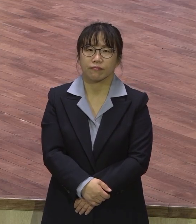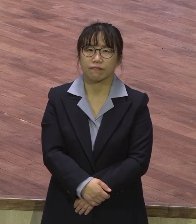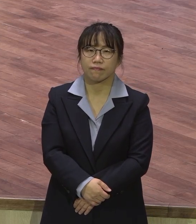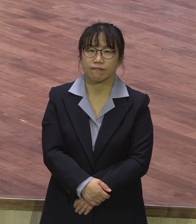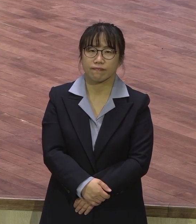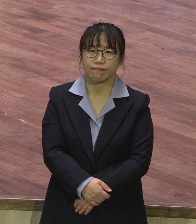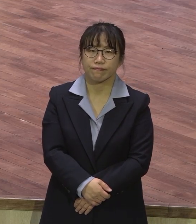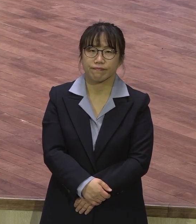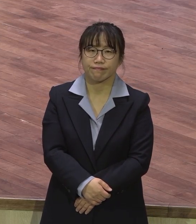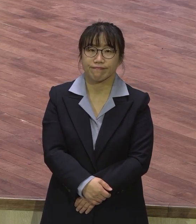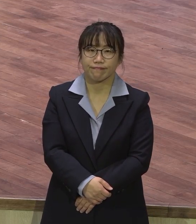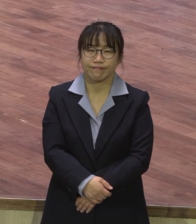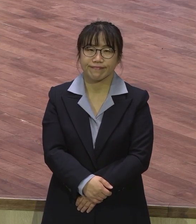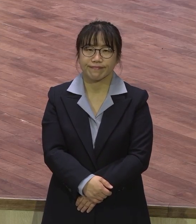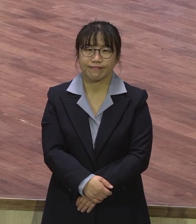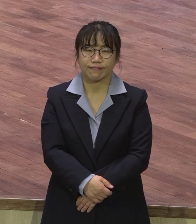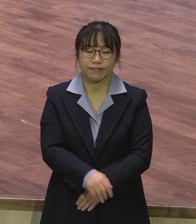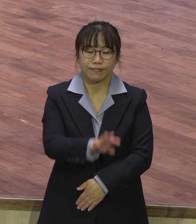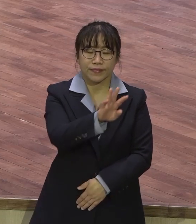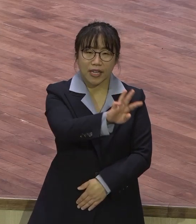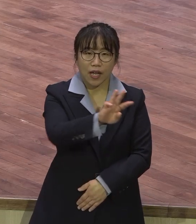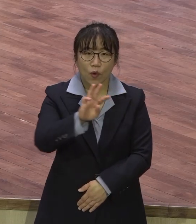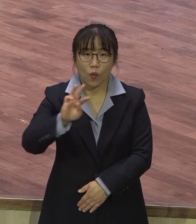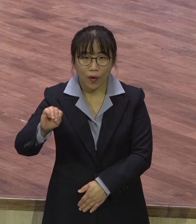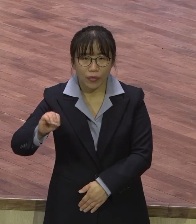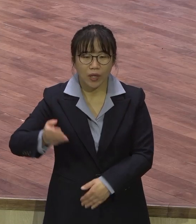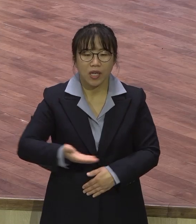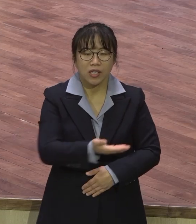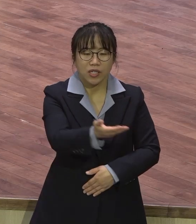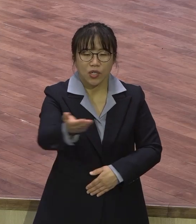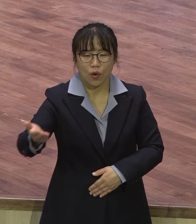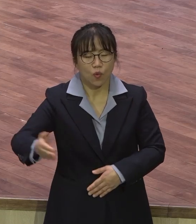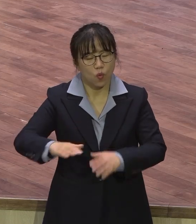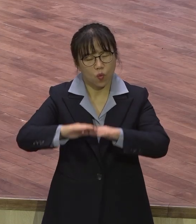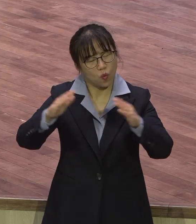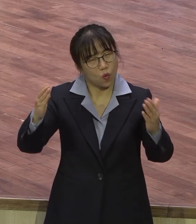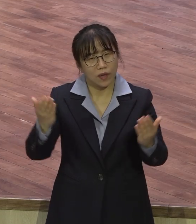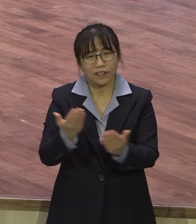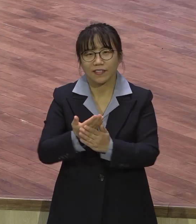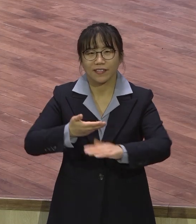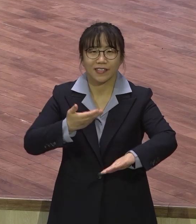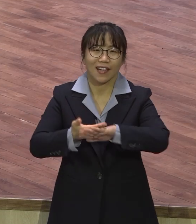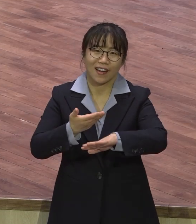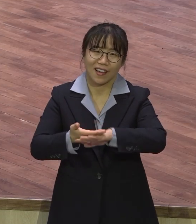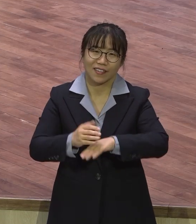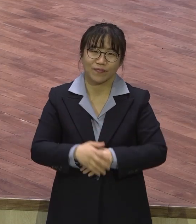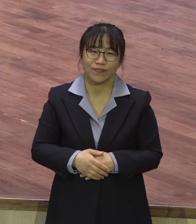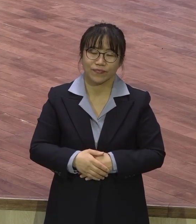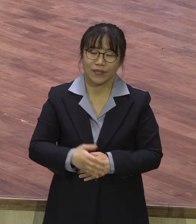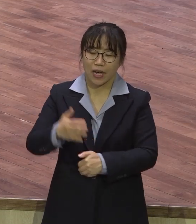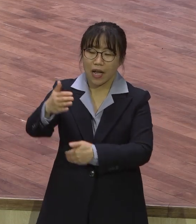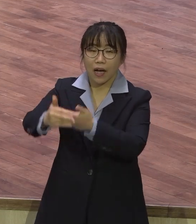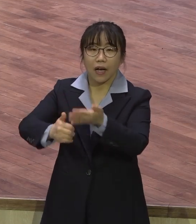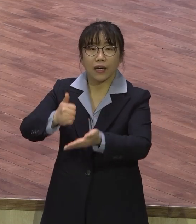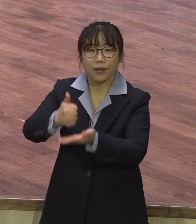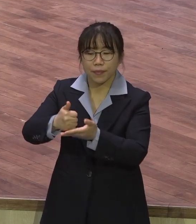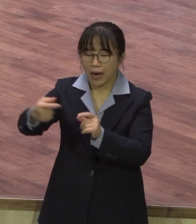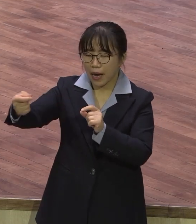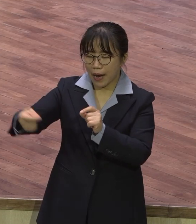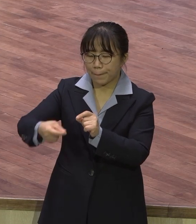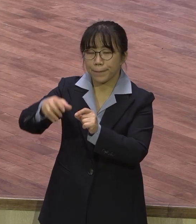그러나 우리 예원교의 성도들은 전혀 다르다 하나님 앞에서